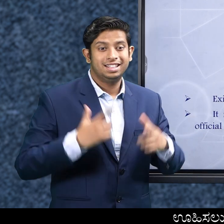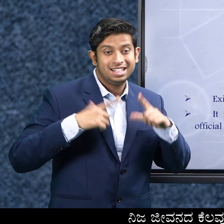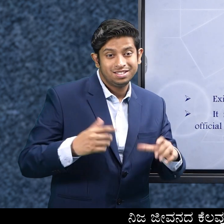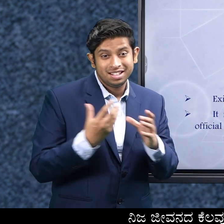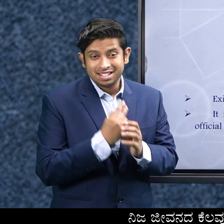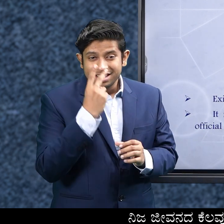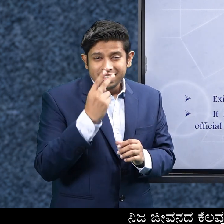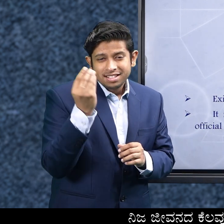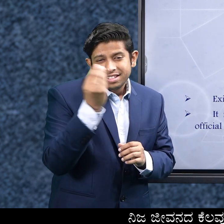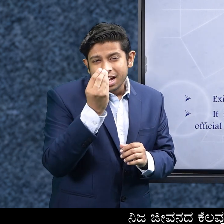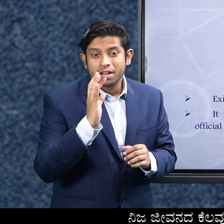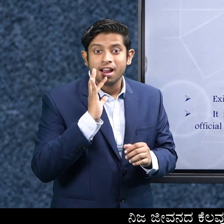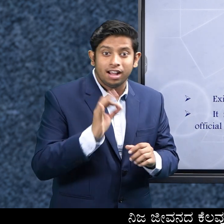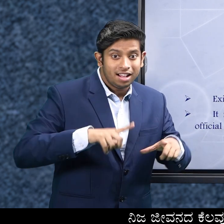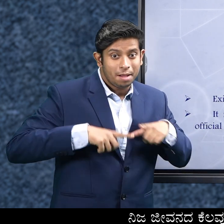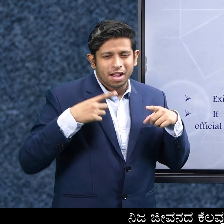ನಿಜ ಜೀವನದ ಕೆಲವು ಉದಾಹರಣೆಗಳನ್ನ ನೋಡೋಣ.